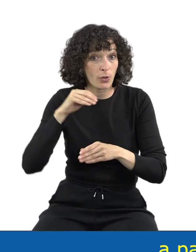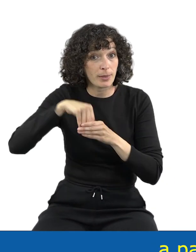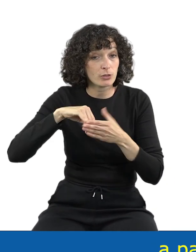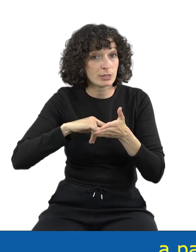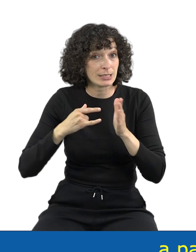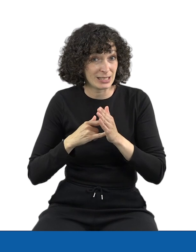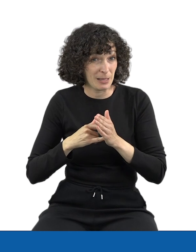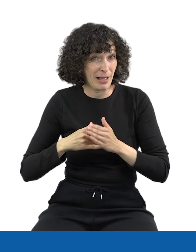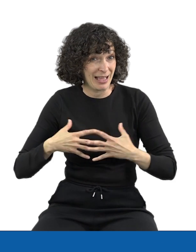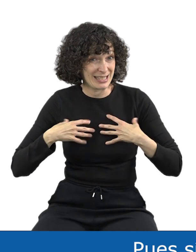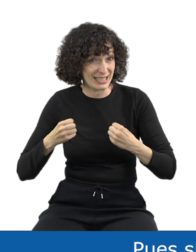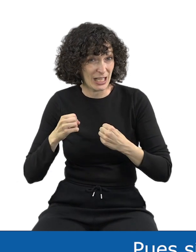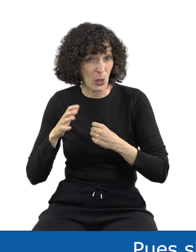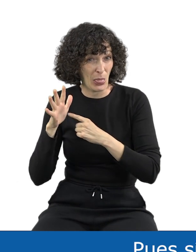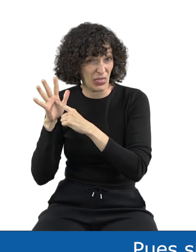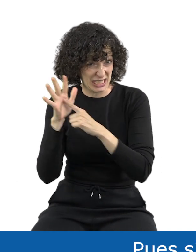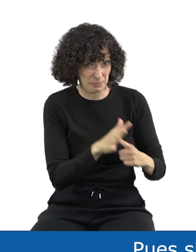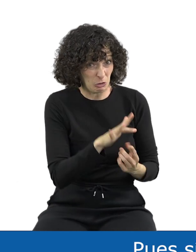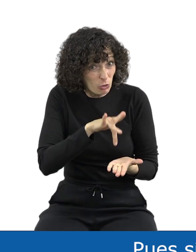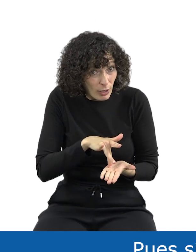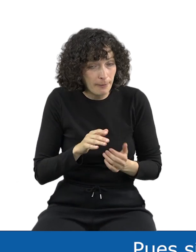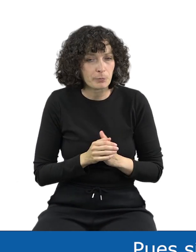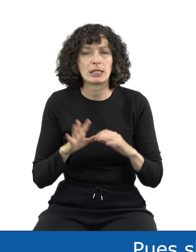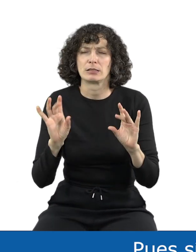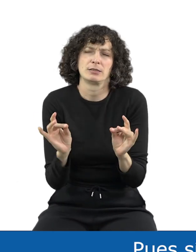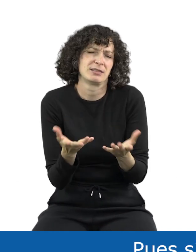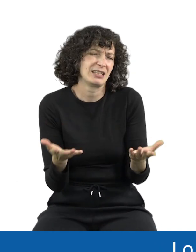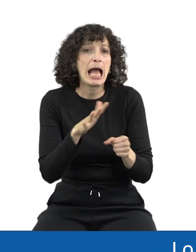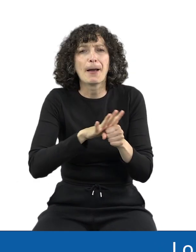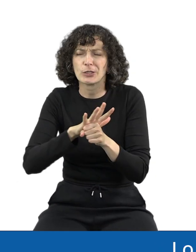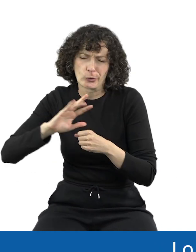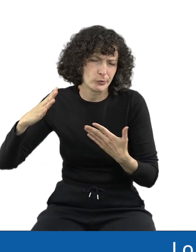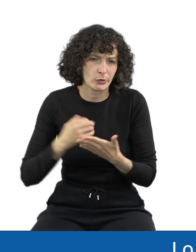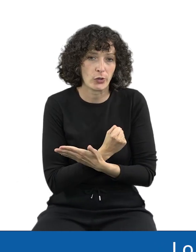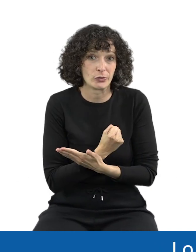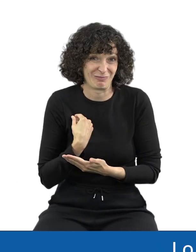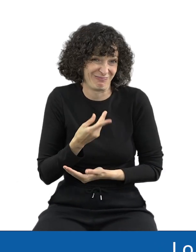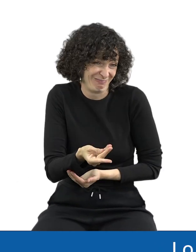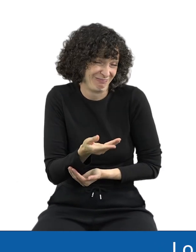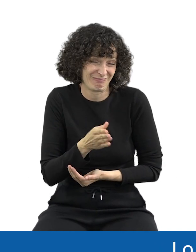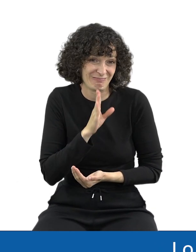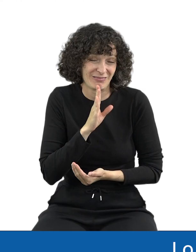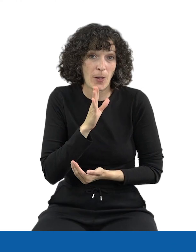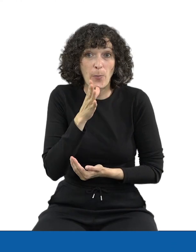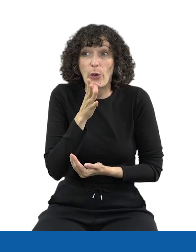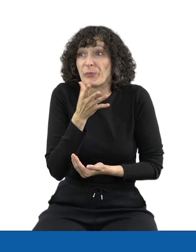sistema sanitario? Pues sí, evidentemente, en todos los ámbitos. Lo que dices tú, al final el